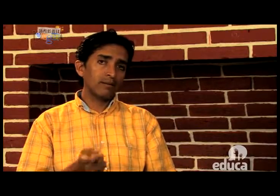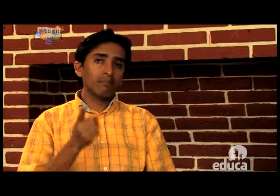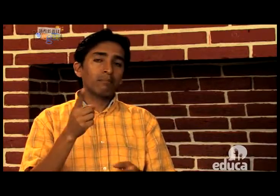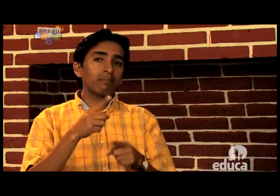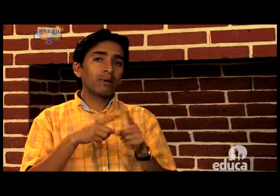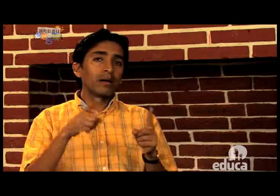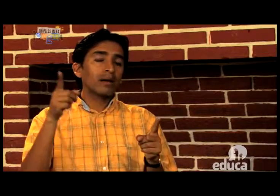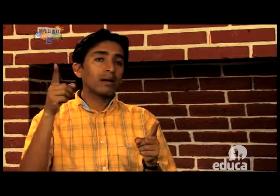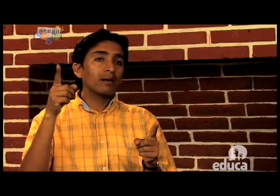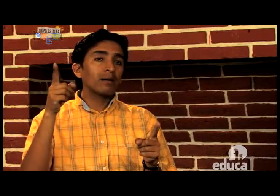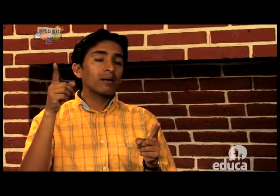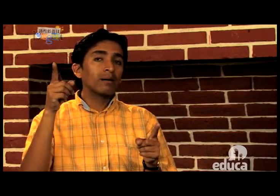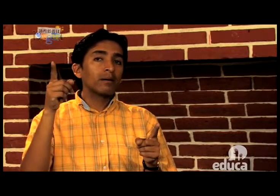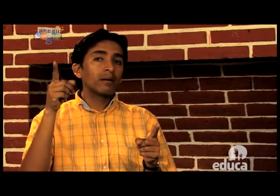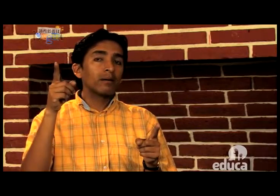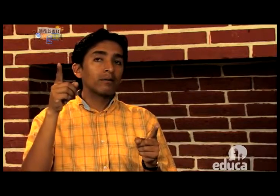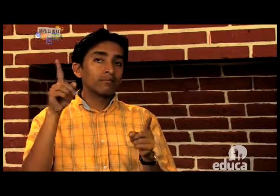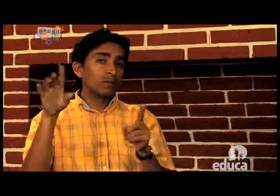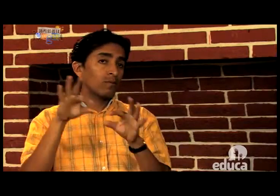Entonces, lo terminan apartando.